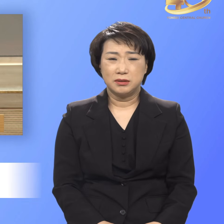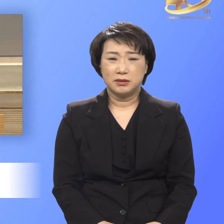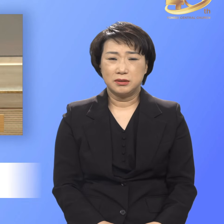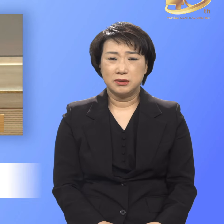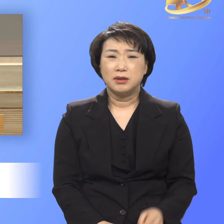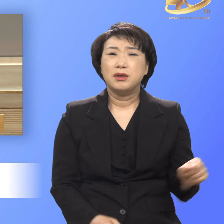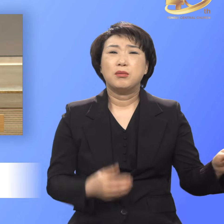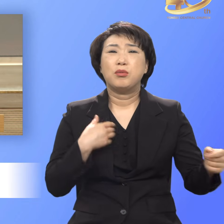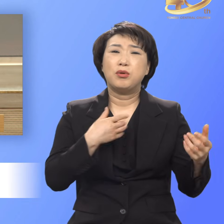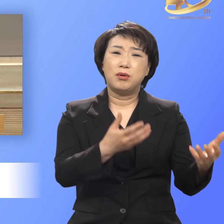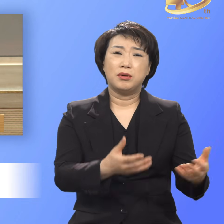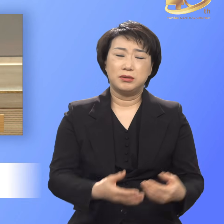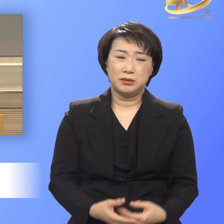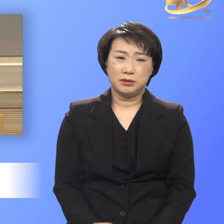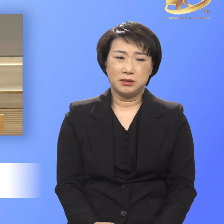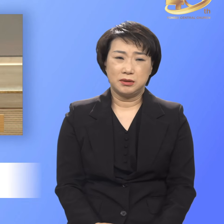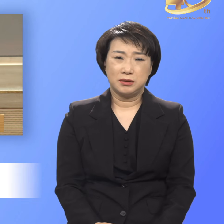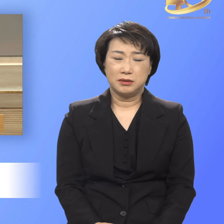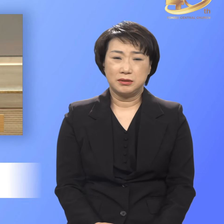이걸 모르냐고.